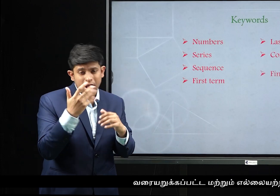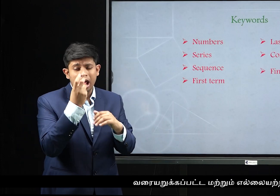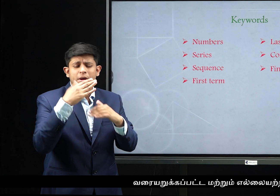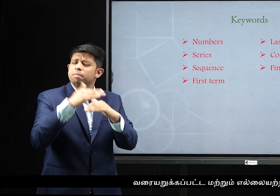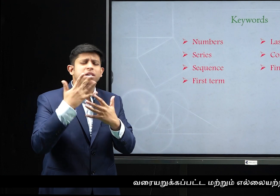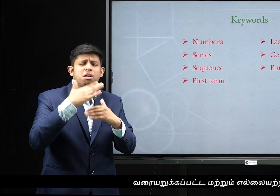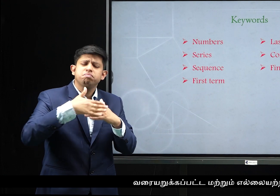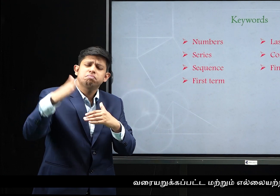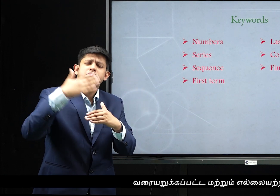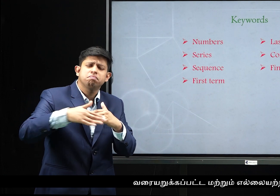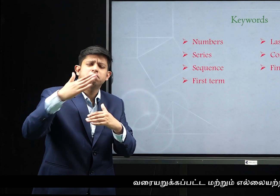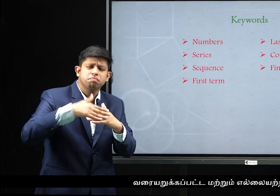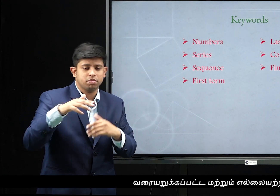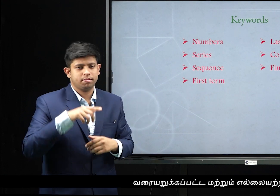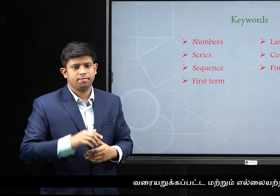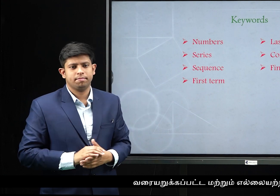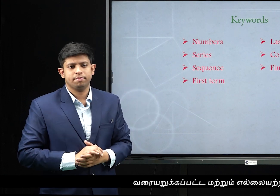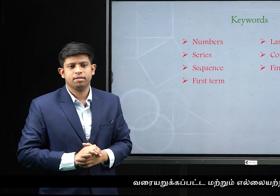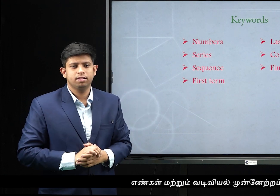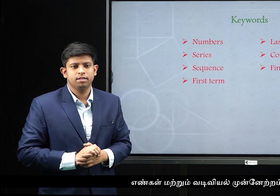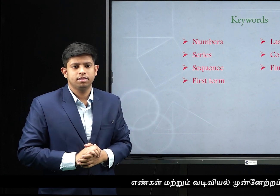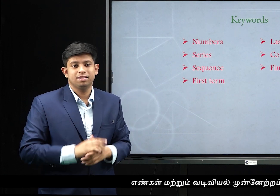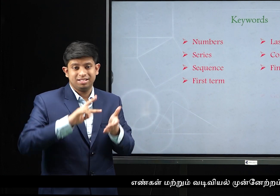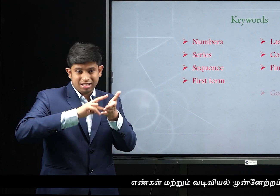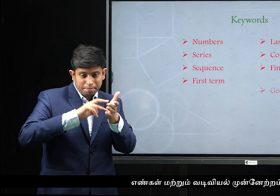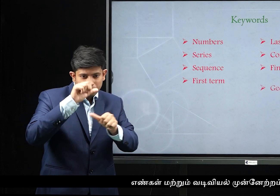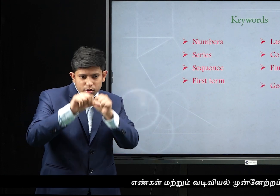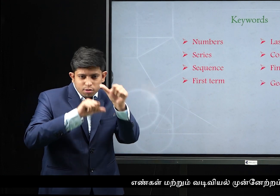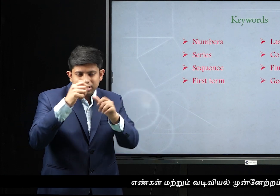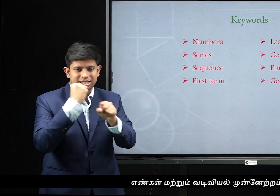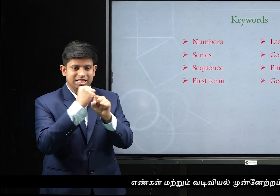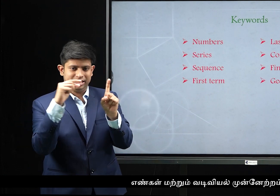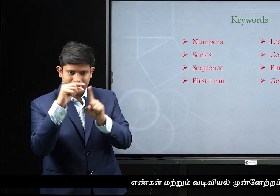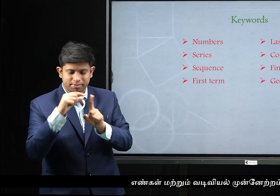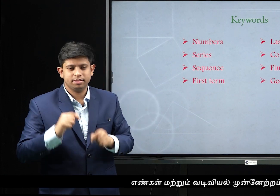வரையறுக்கப்பட்ட மற்றும் எல்லையற்ற எண்கள் மற்றும் வடிவியல் முன்னேற்றம்.